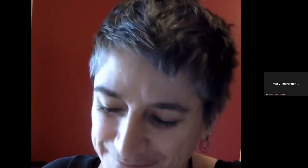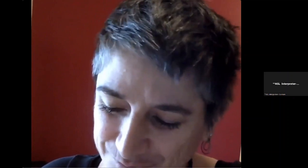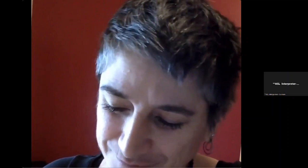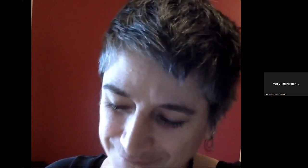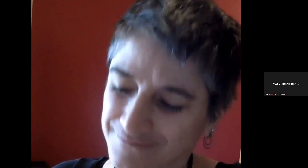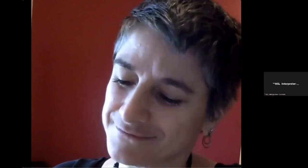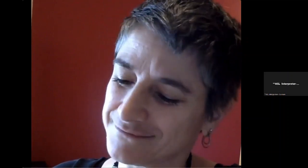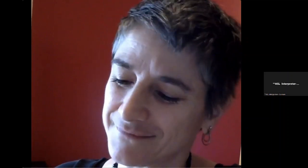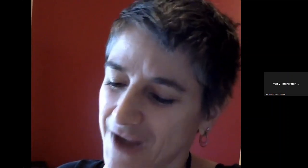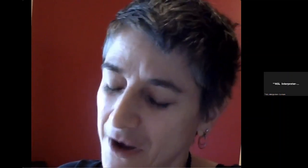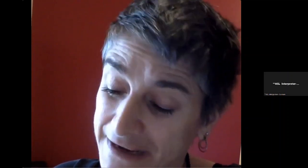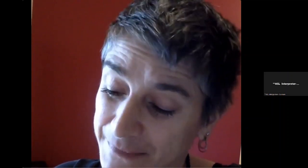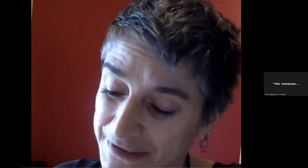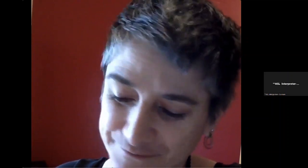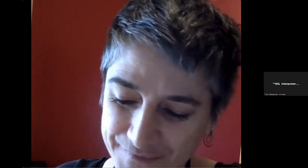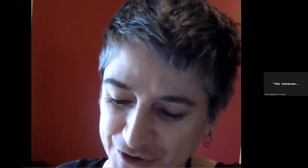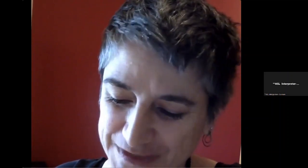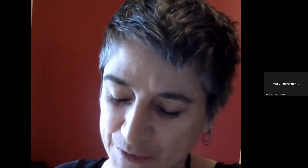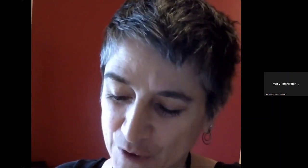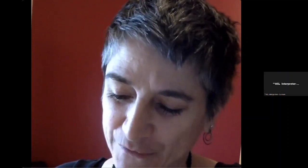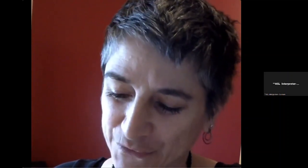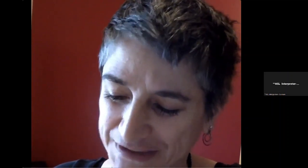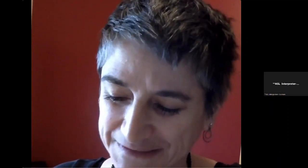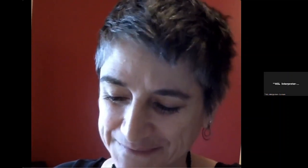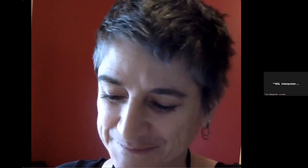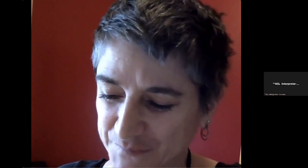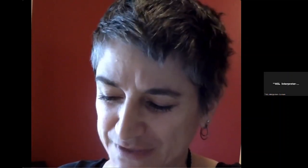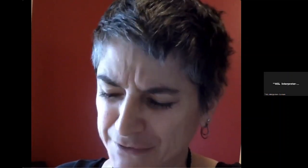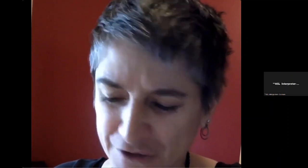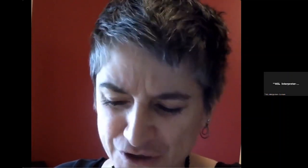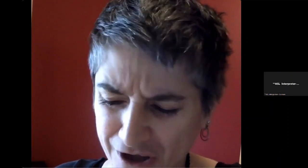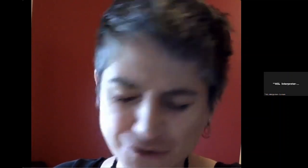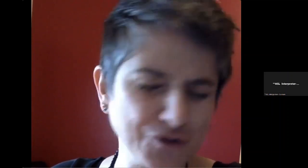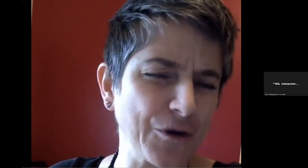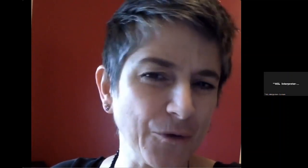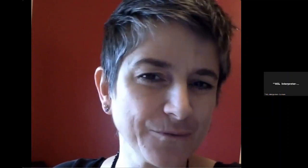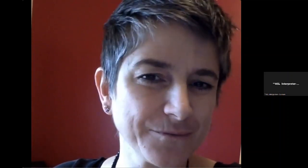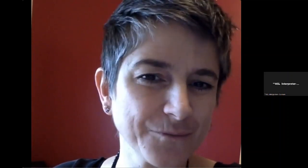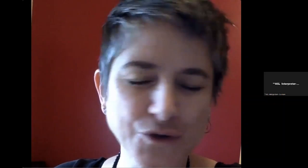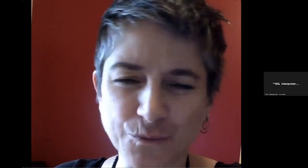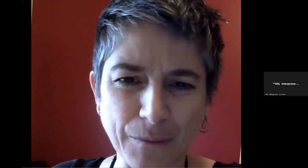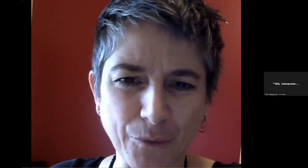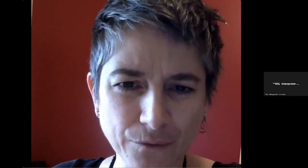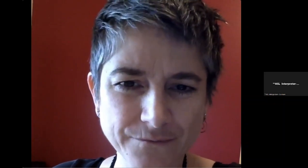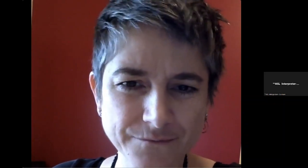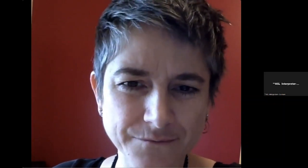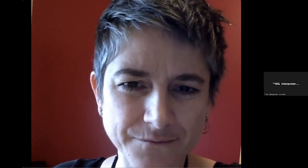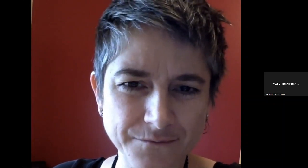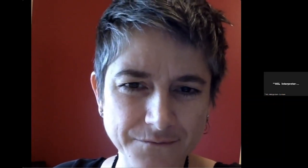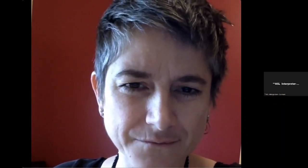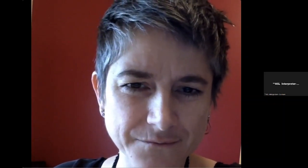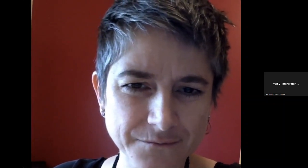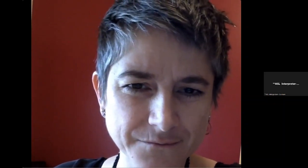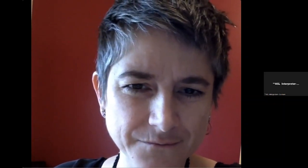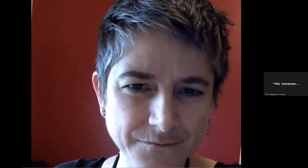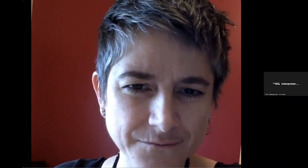Marianne rit. Quand même, hein? Je sais pas comment vous faites. Vous avez une force hors du commun. Moi, je pourrais pas.